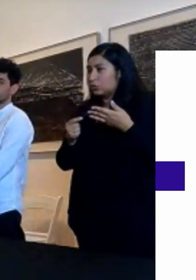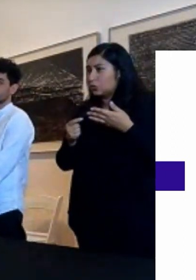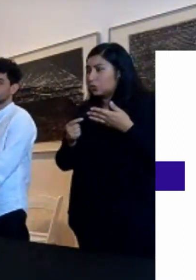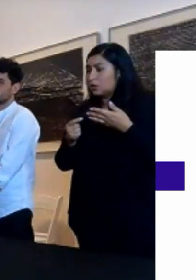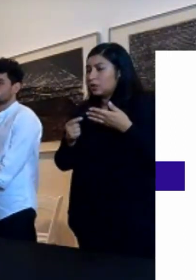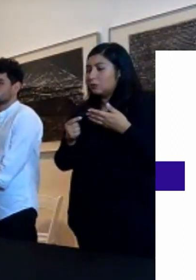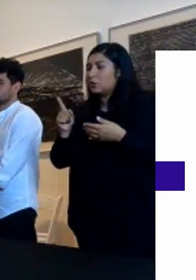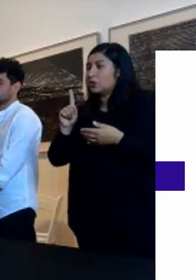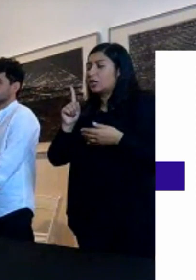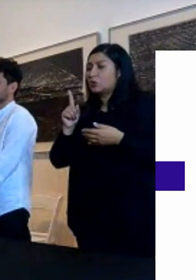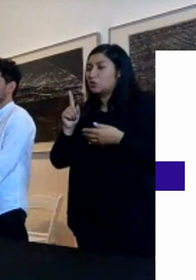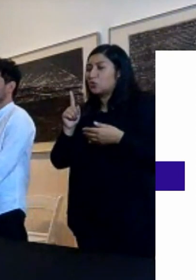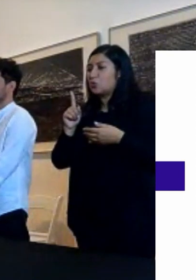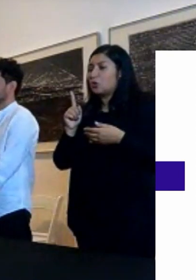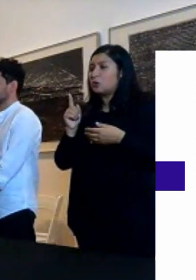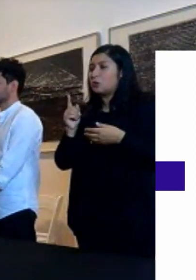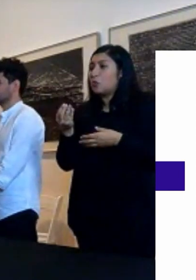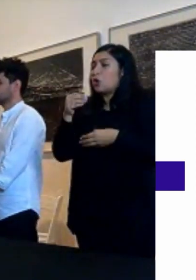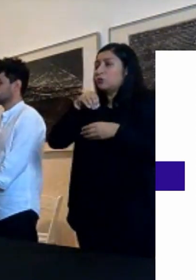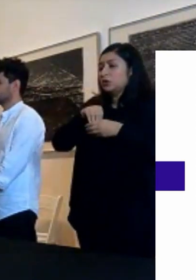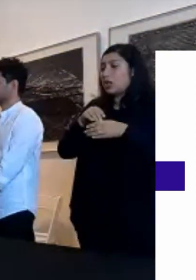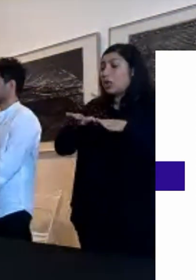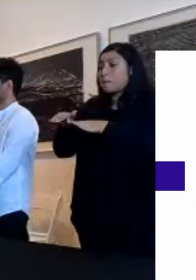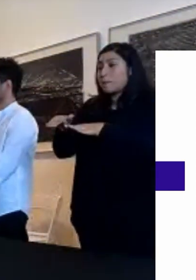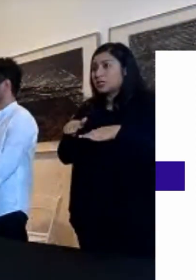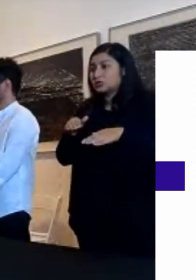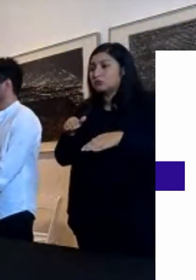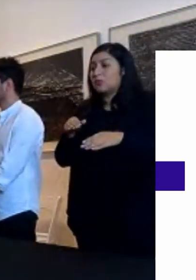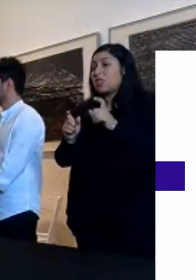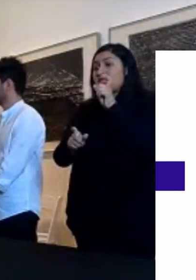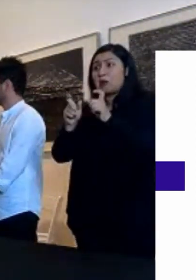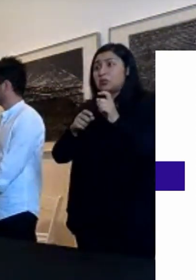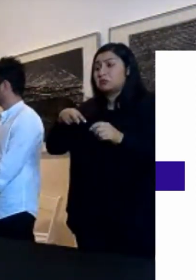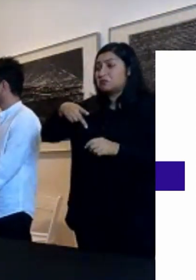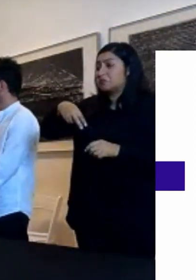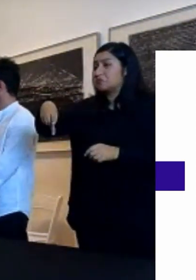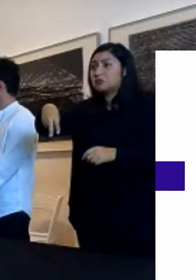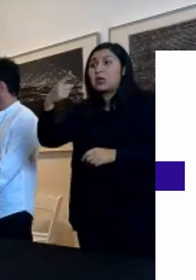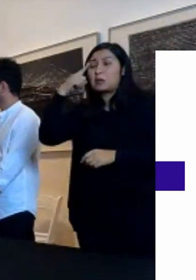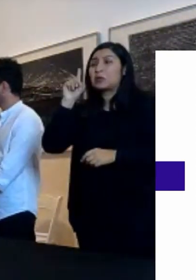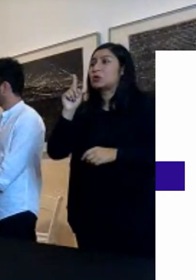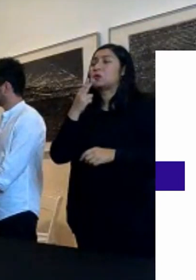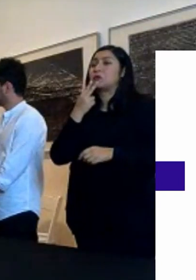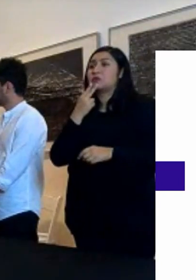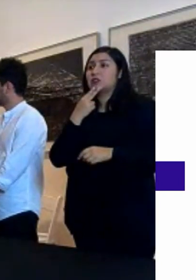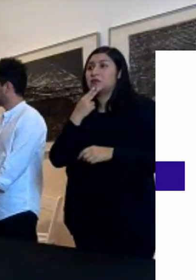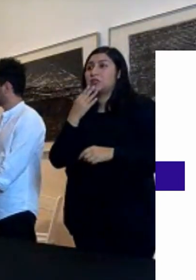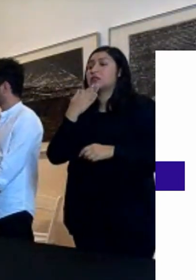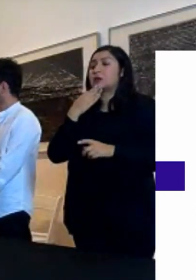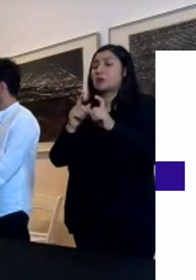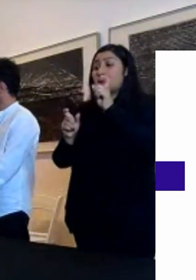por los espacios, porque la gente principalmente circula, no habita mucho, pasa también con la gente que reside y